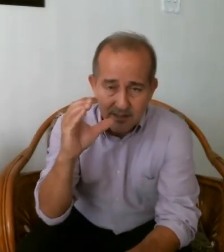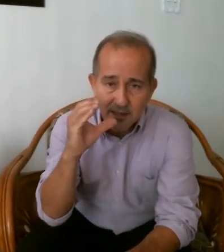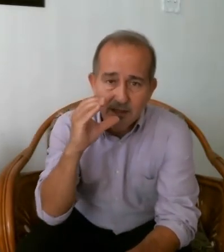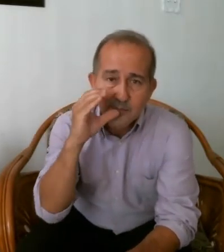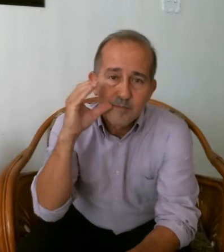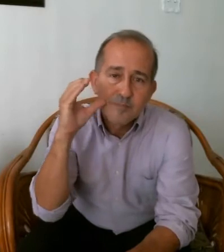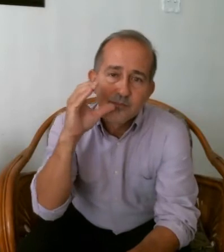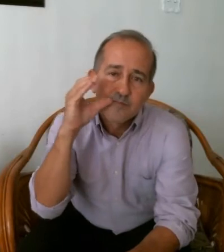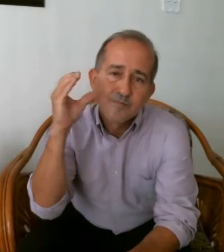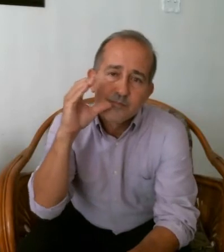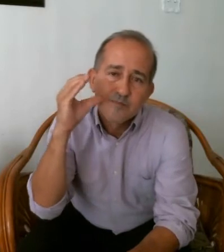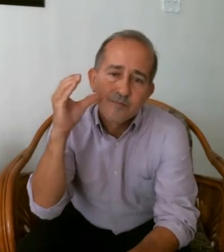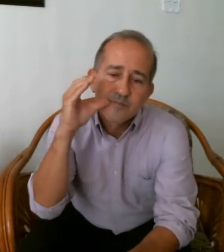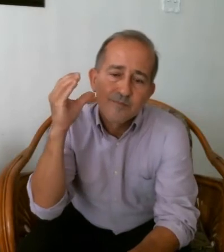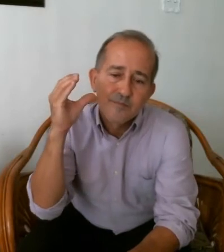Cenicienta.